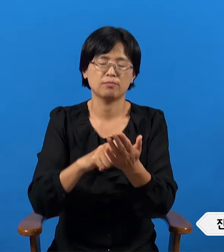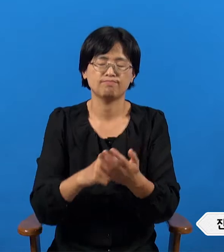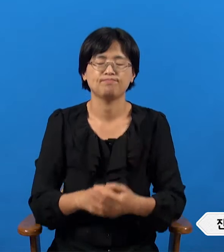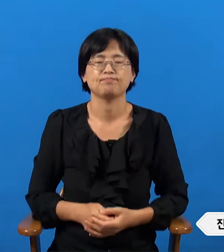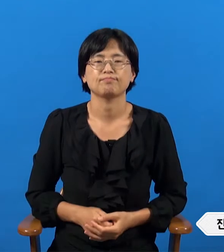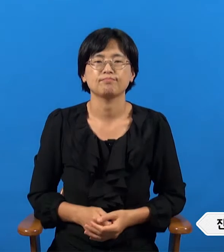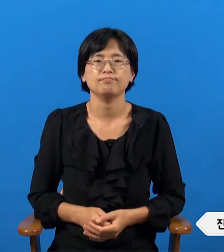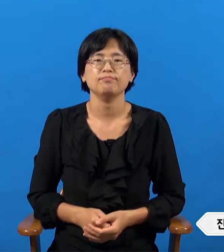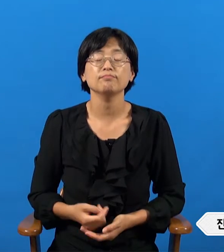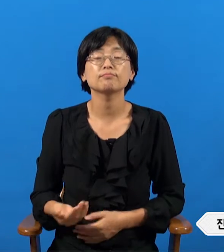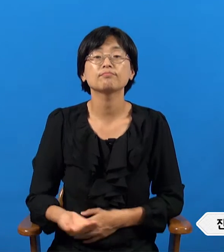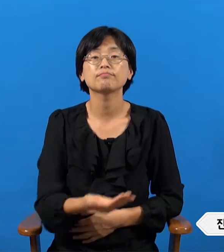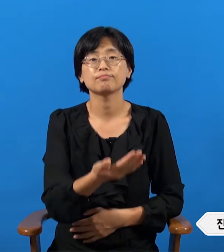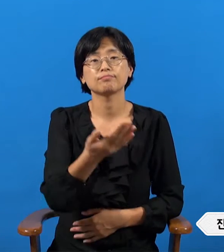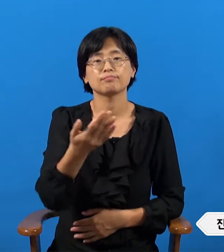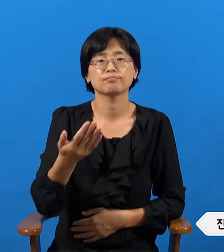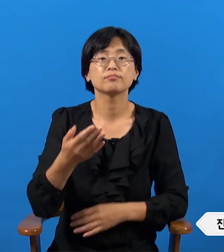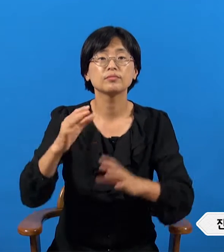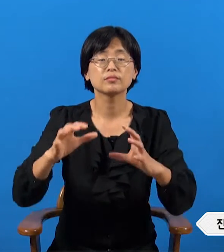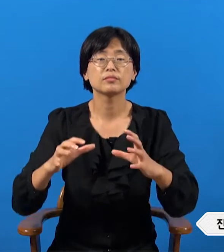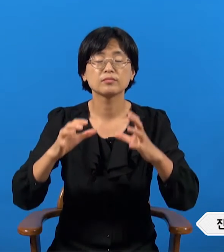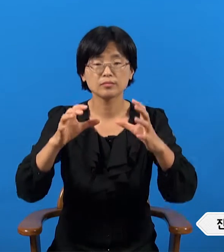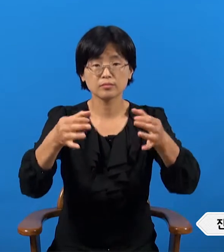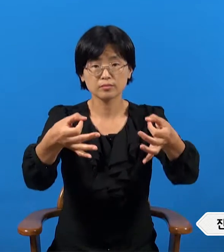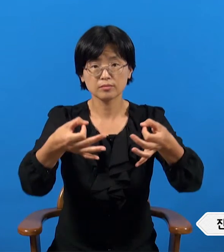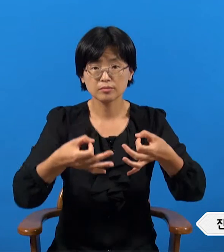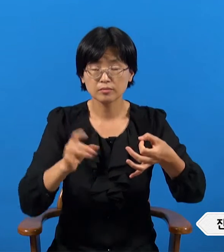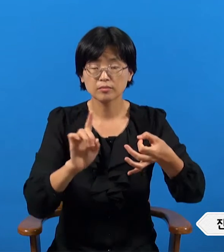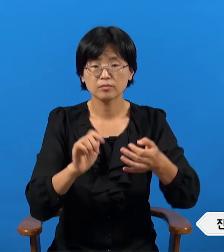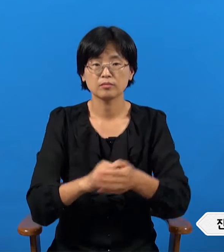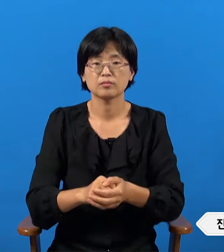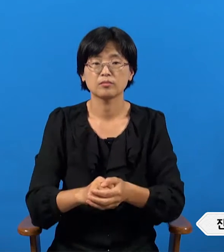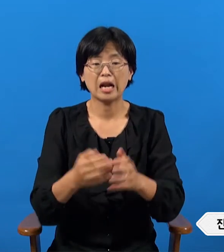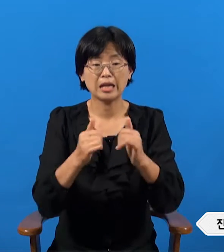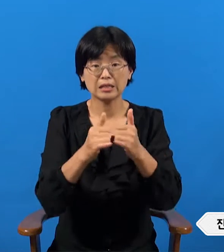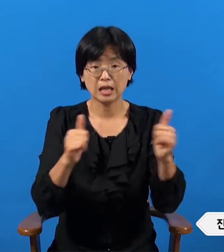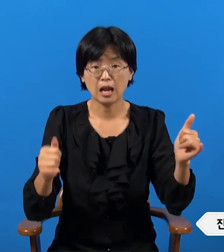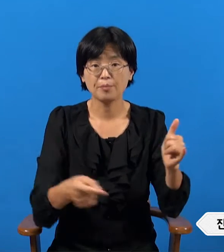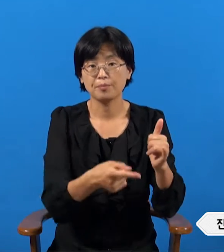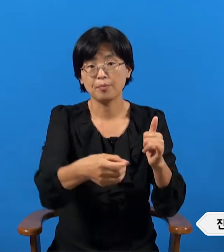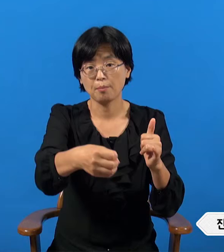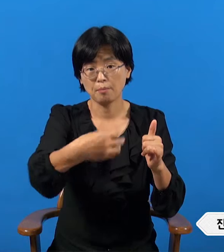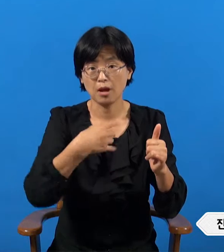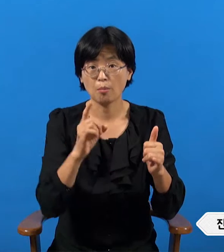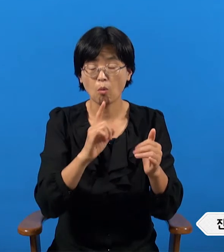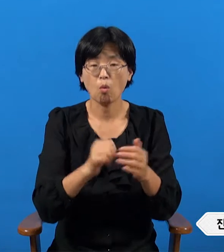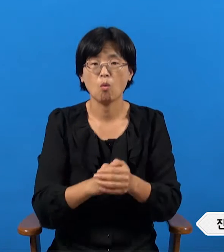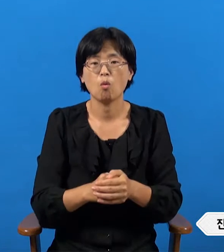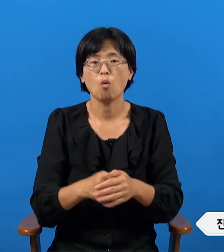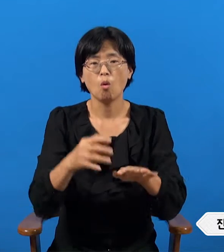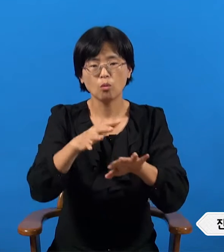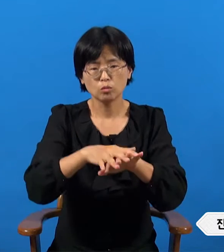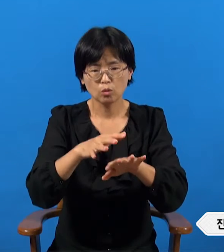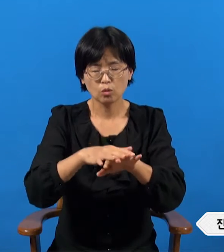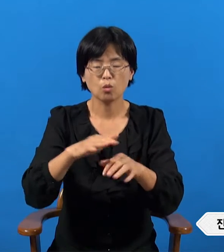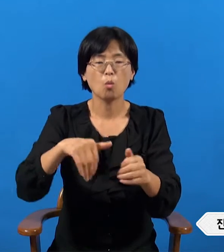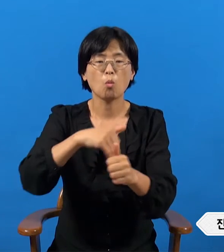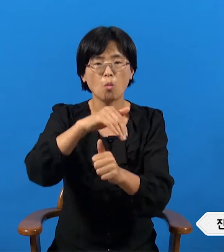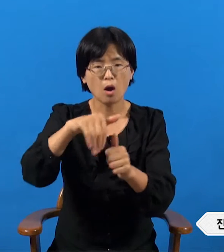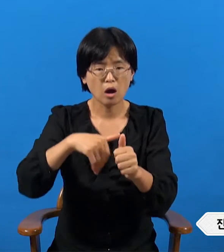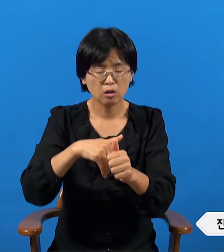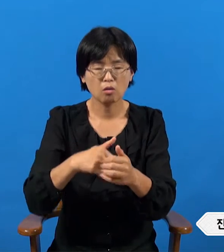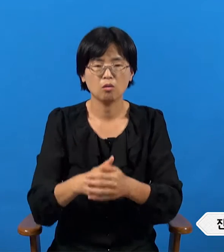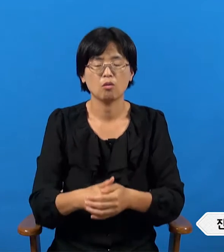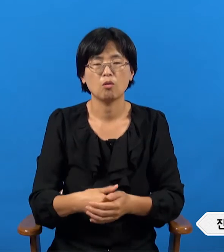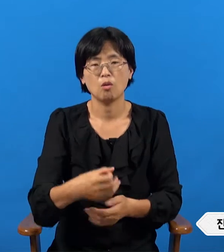발견하게 됩니다. 사랑하는 여러분, 세상이 우리를 향해서, 아니 사람들이 우리를 향해서, 조직이,